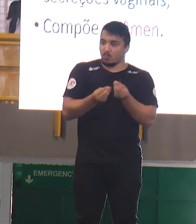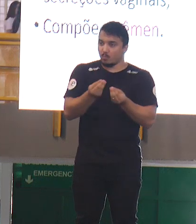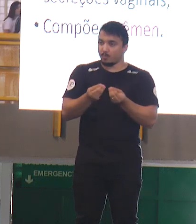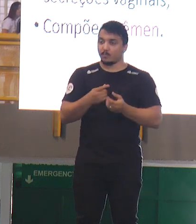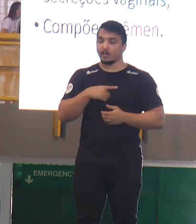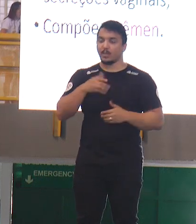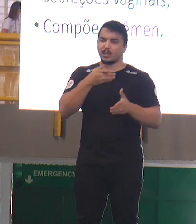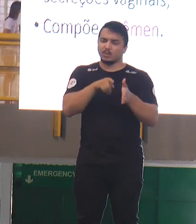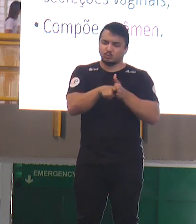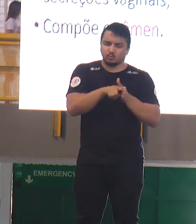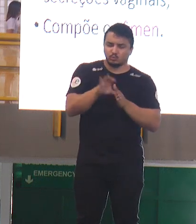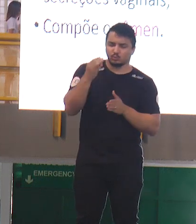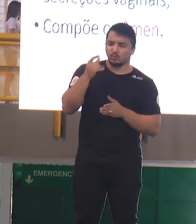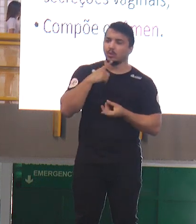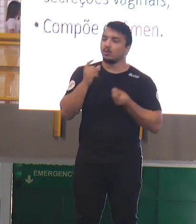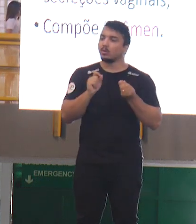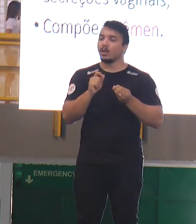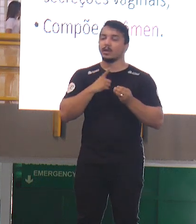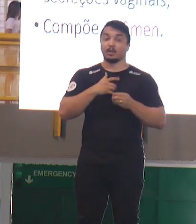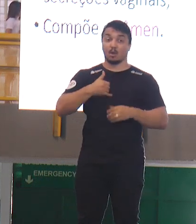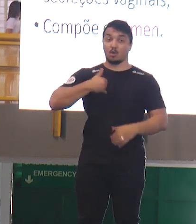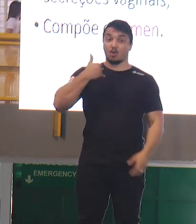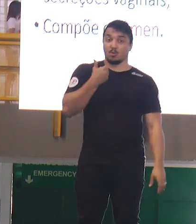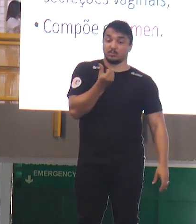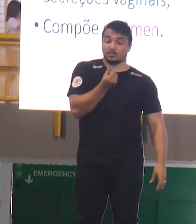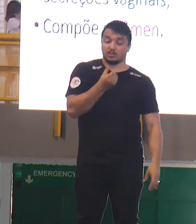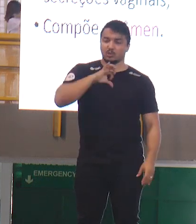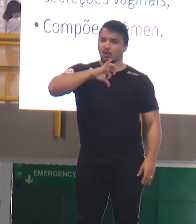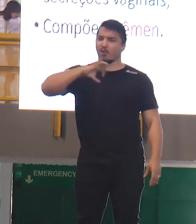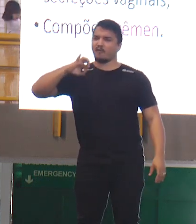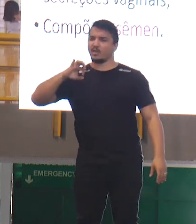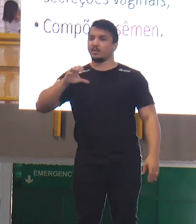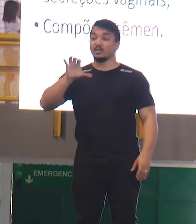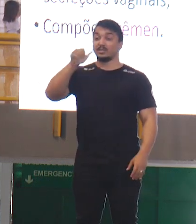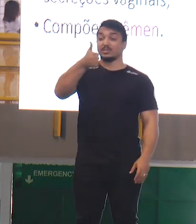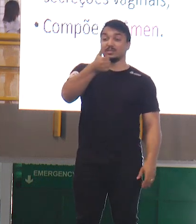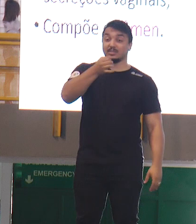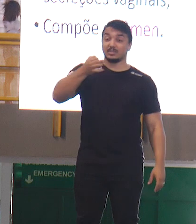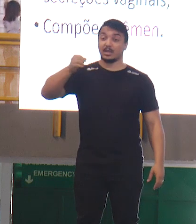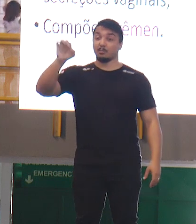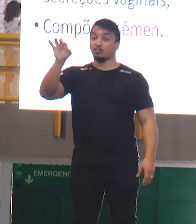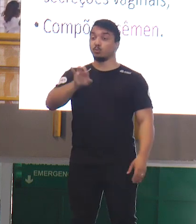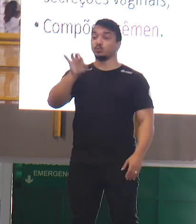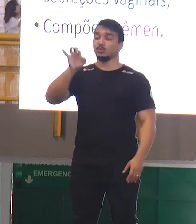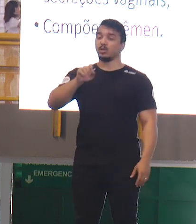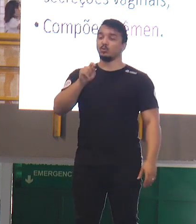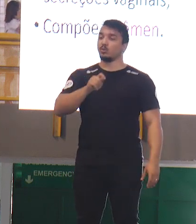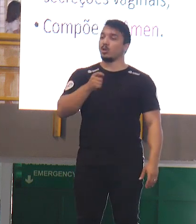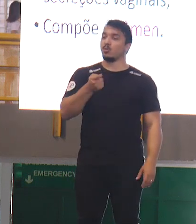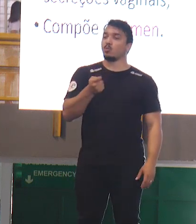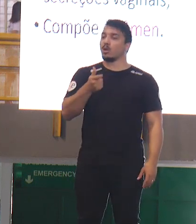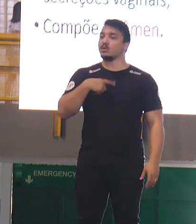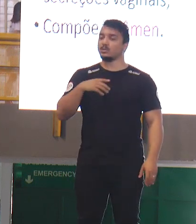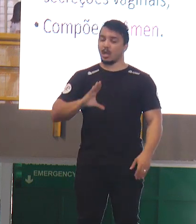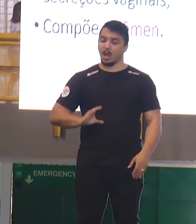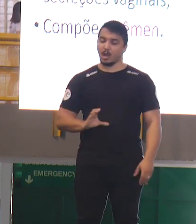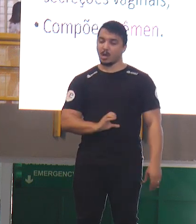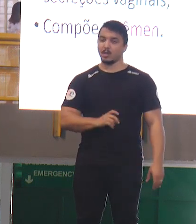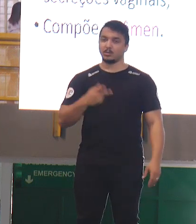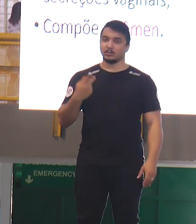aos 95 anos de idade, ele tem uma probabilidade de quase 100% de ter câncer de